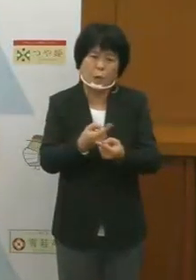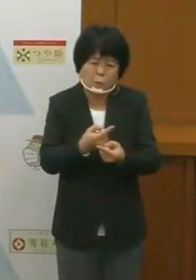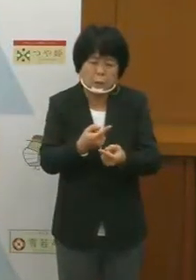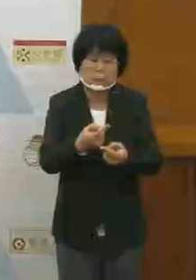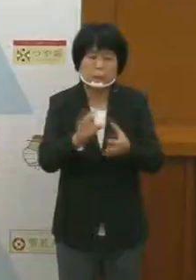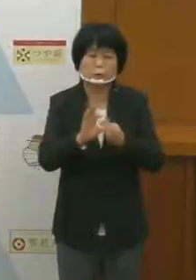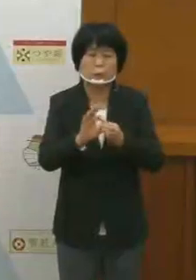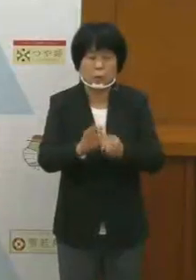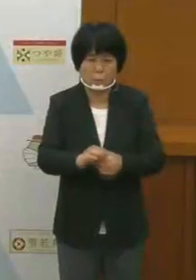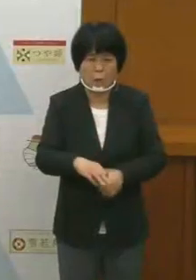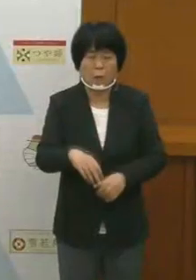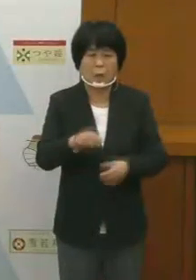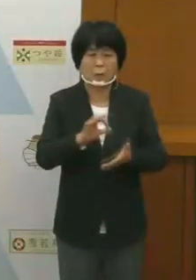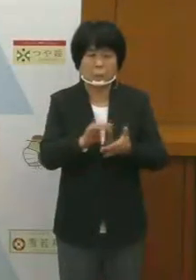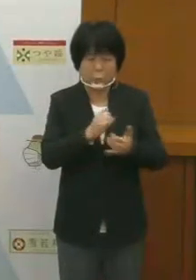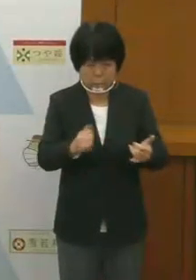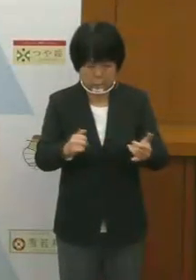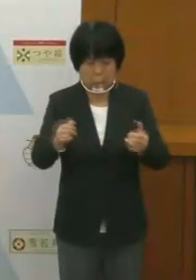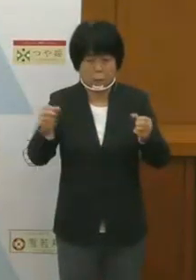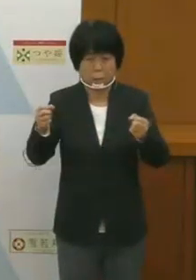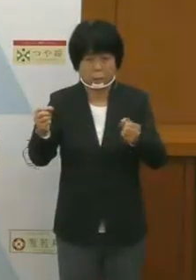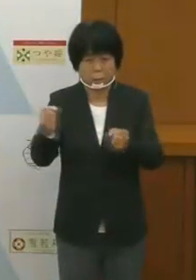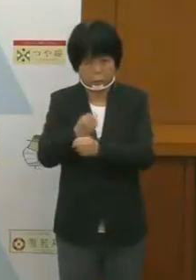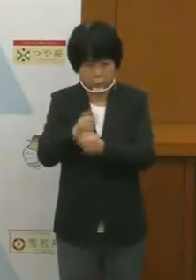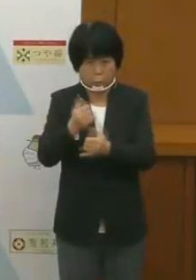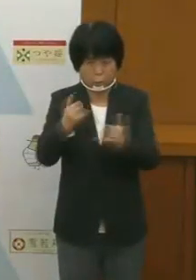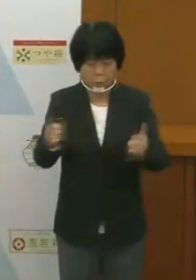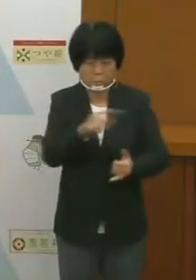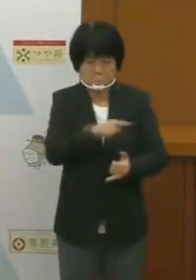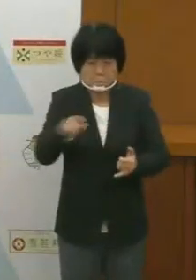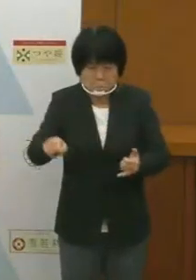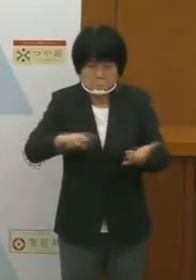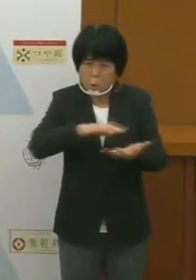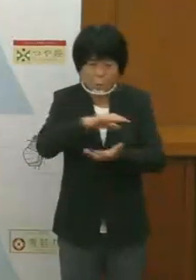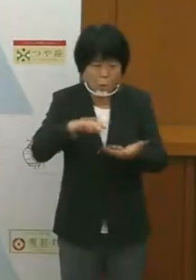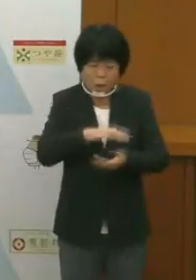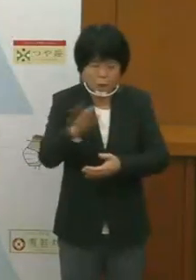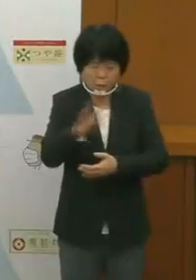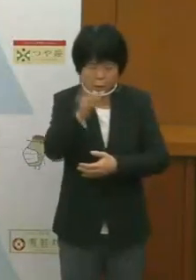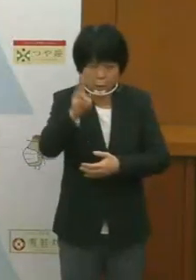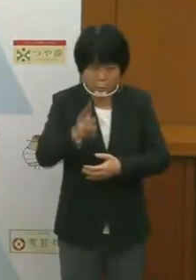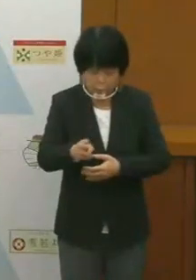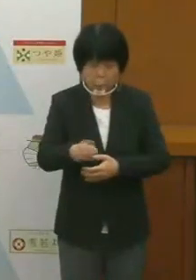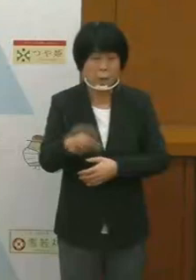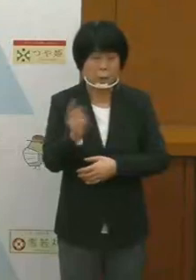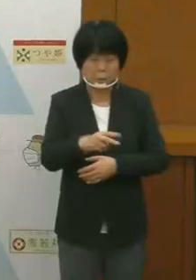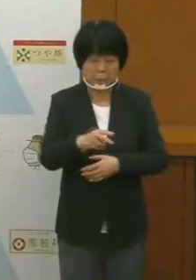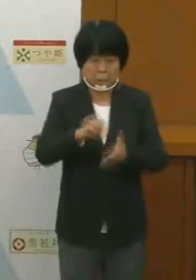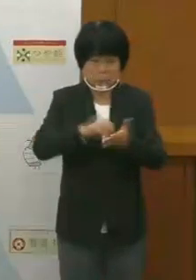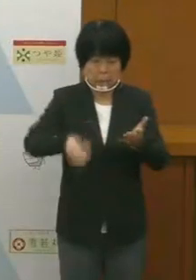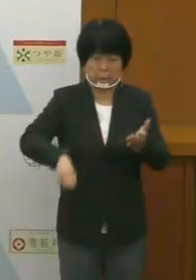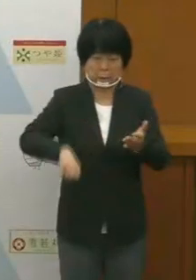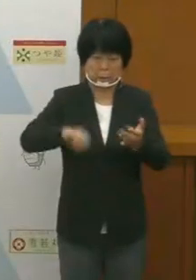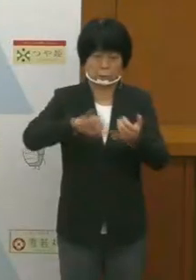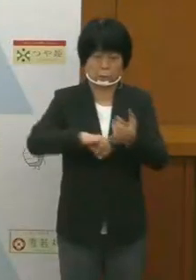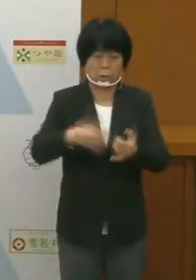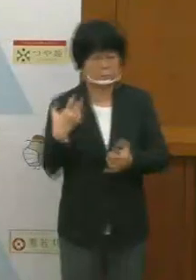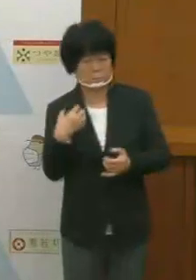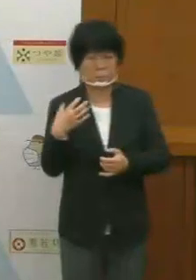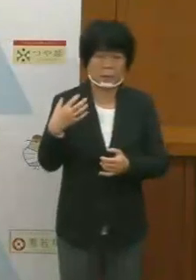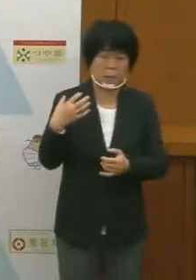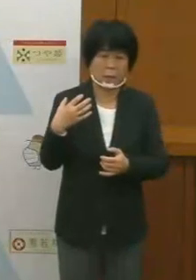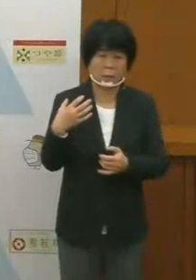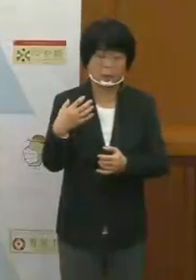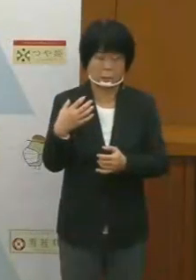、利用者、事業者双方ともに混乱の生じないよう、またキャンセルなど負担が生じる場合に